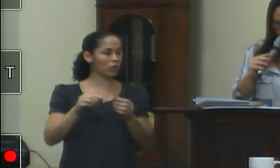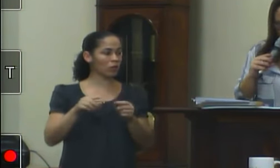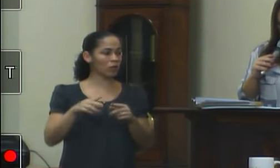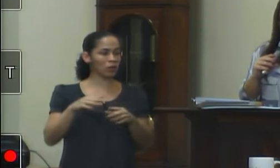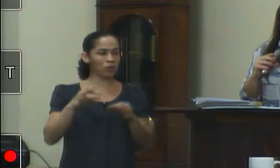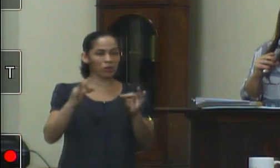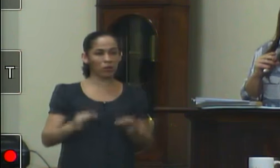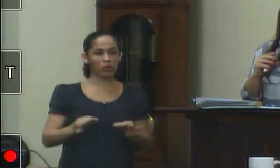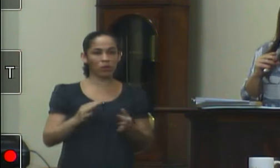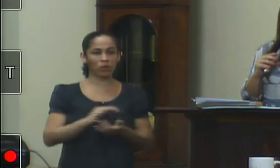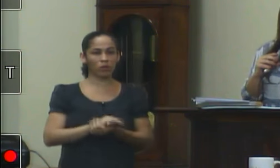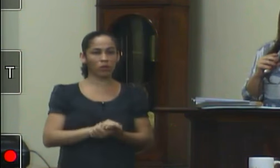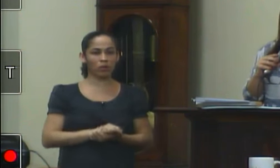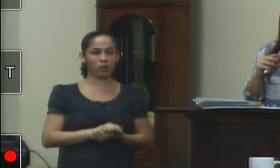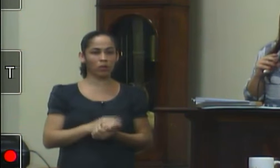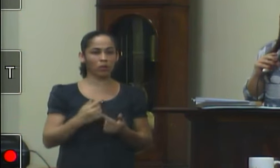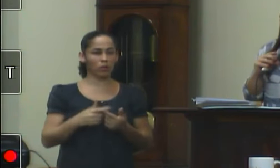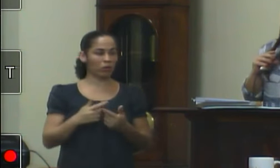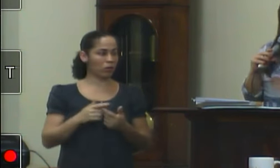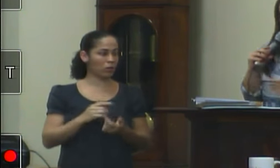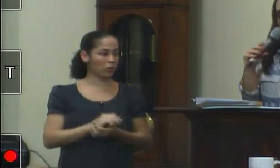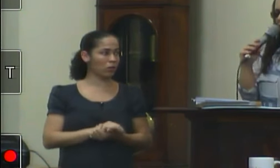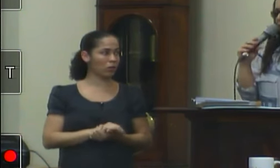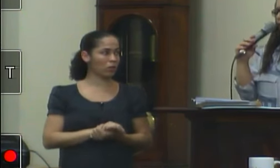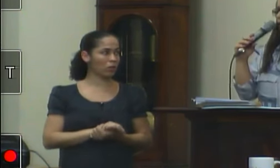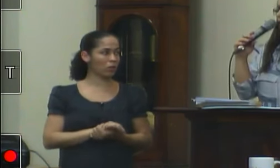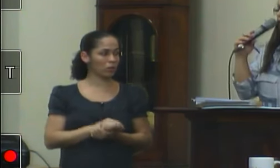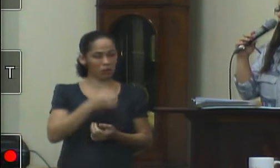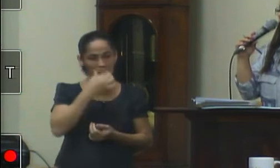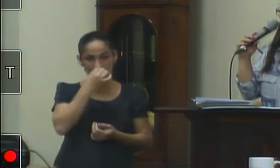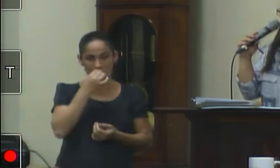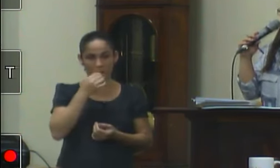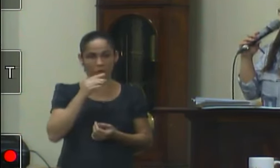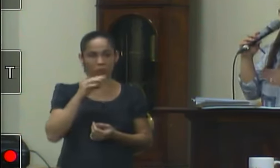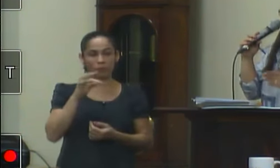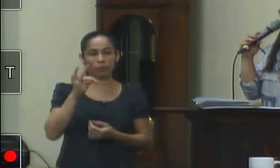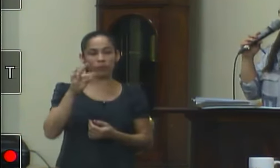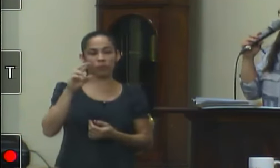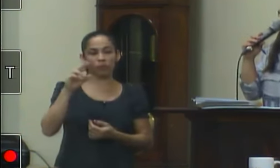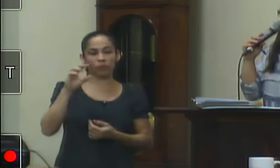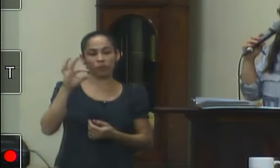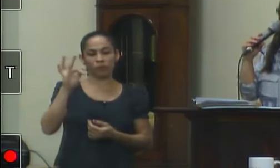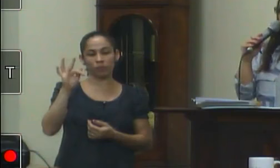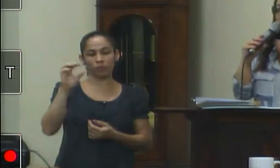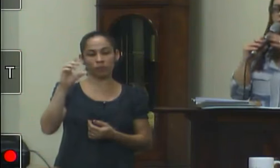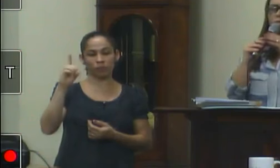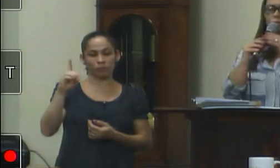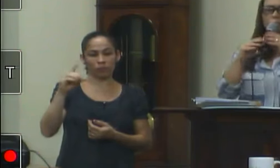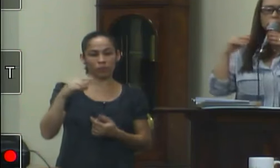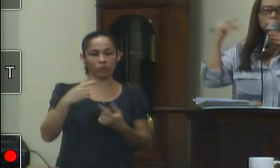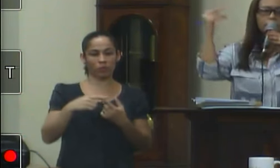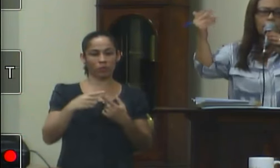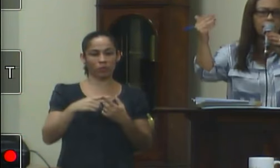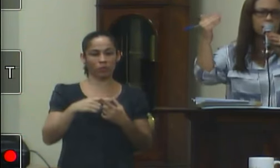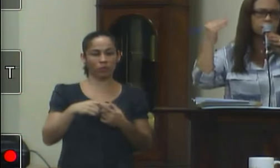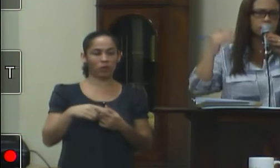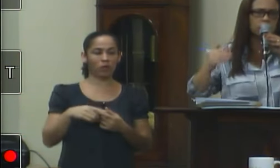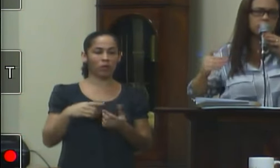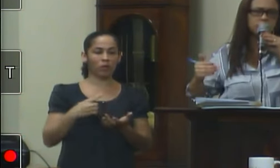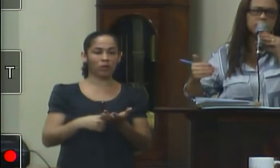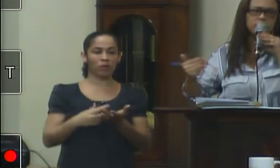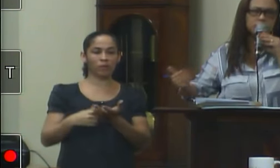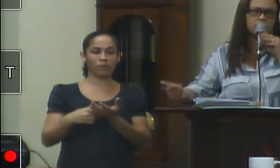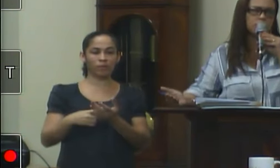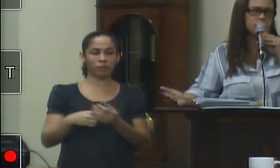fora, sem a documentação. O TFD, que é o tratamento fora do domicílio, que é a marcação tanto de fora quanto de